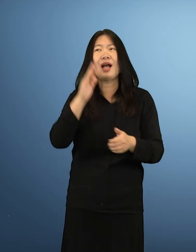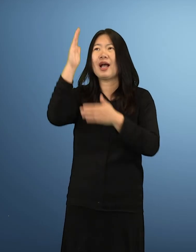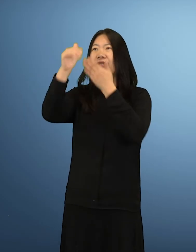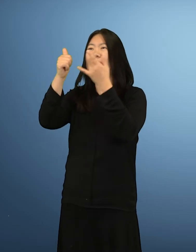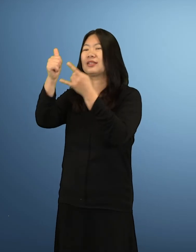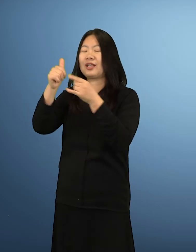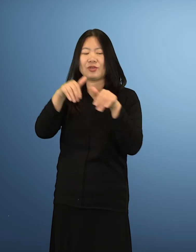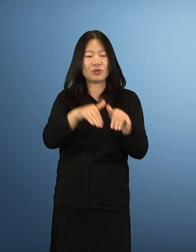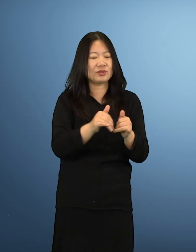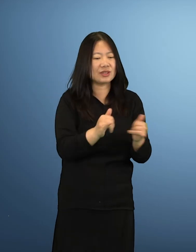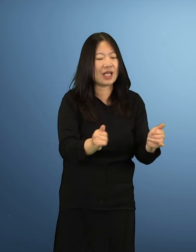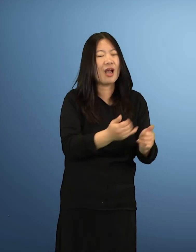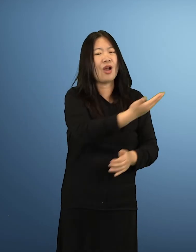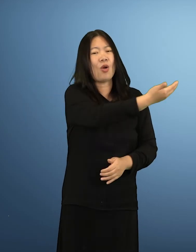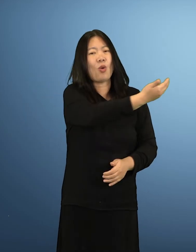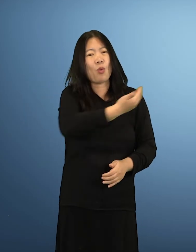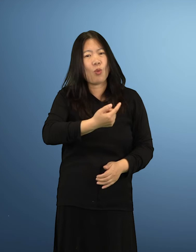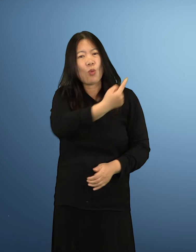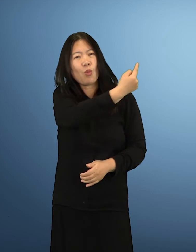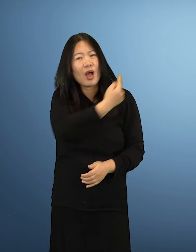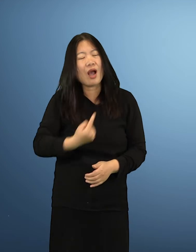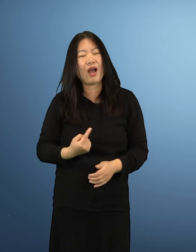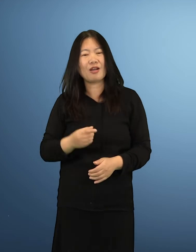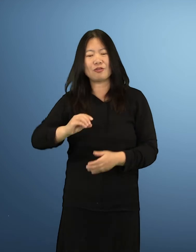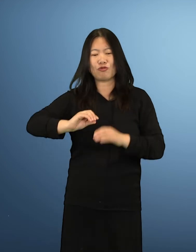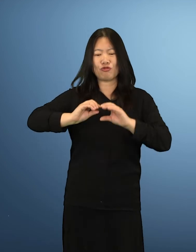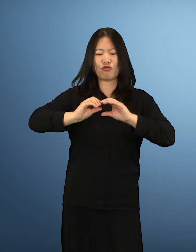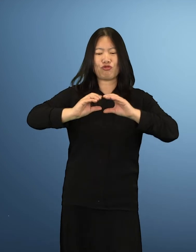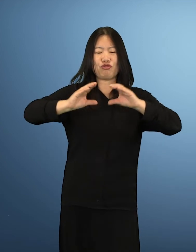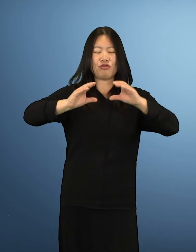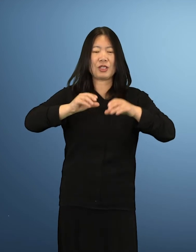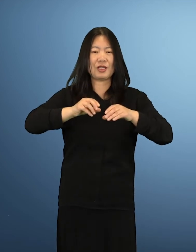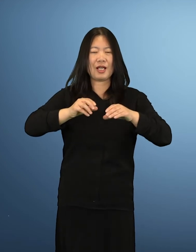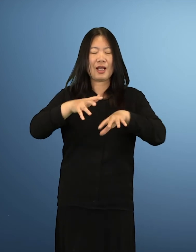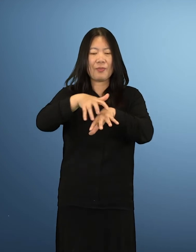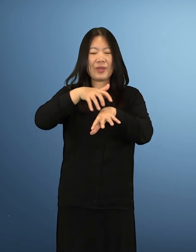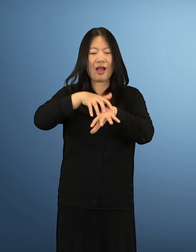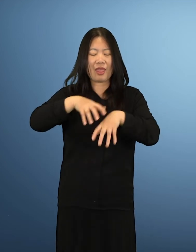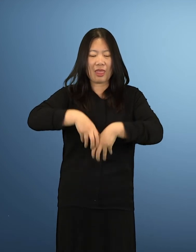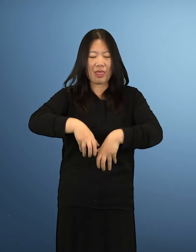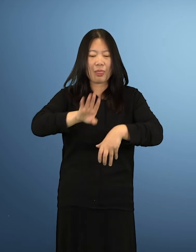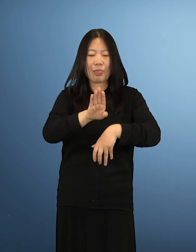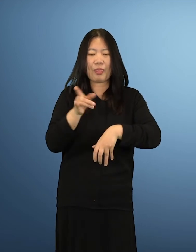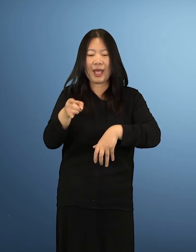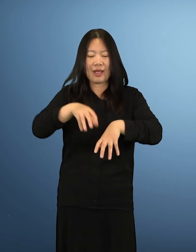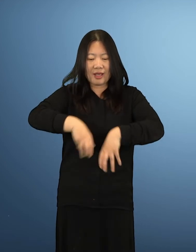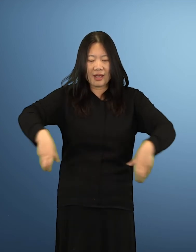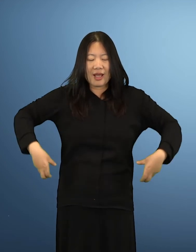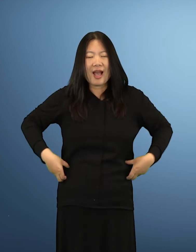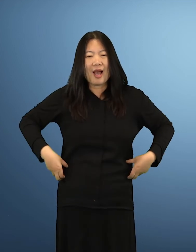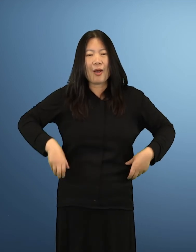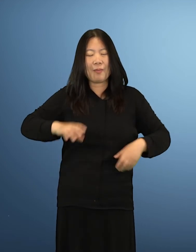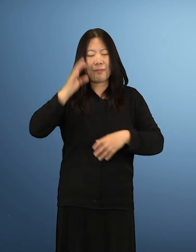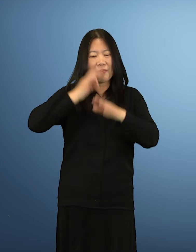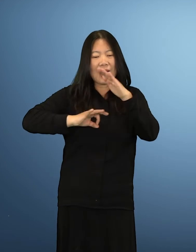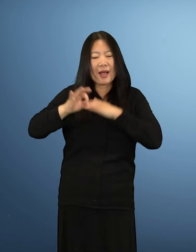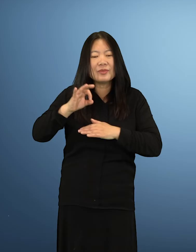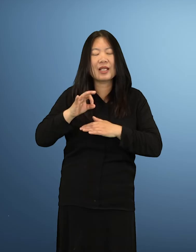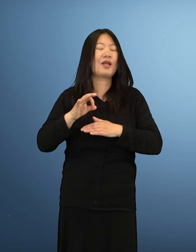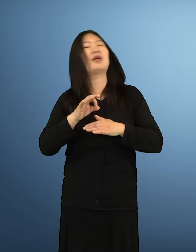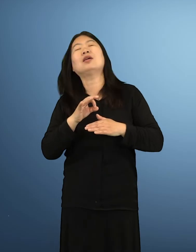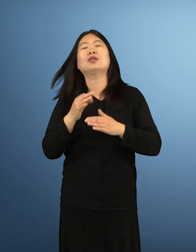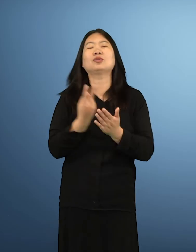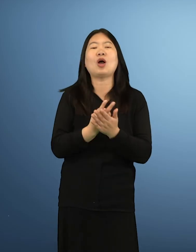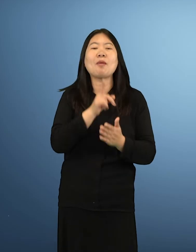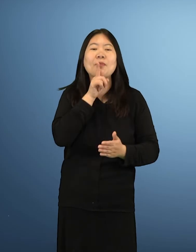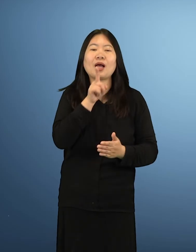수종도는 자들, 너희는 와서 굵은 배옷 밤새도록 누울지어다. 그리고 이는